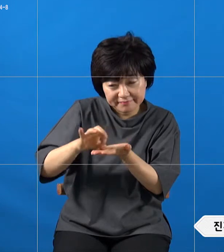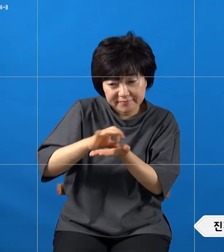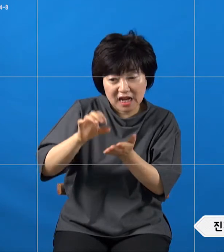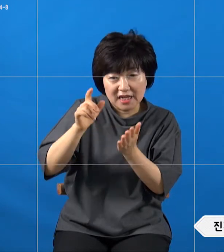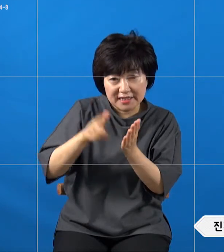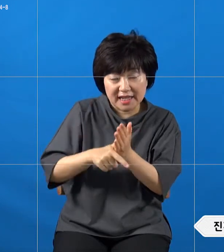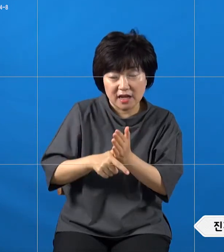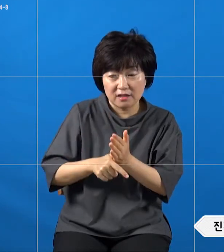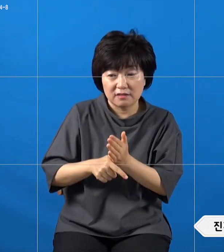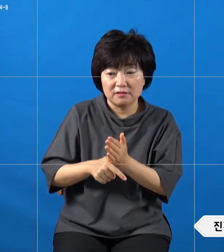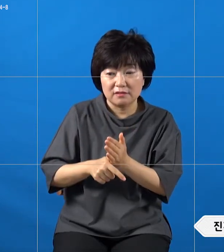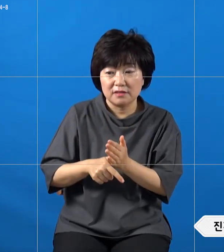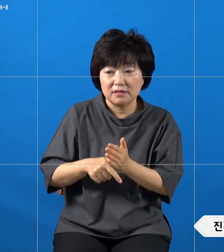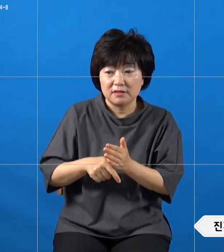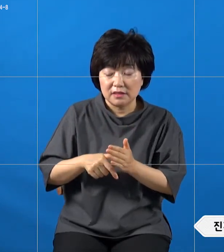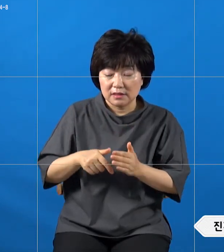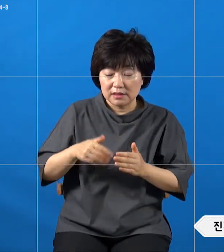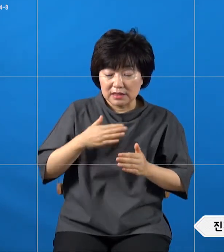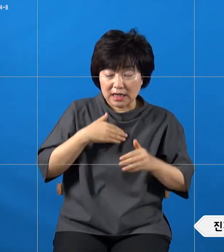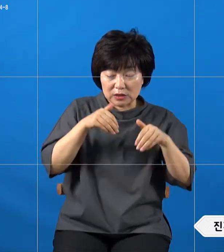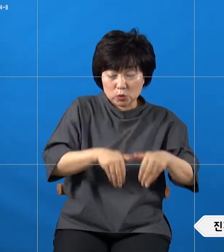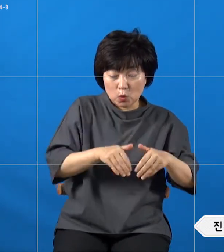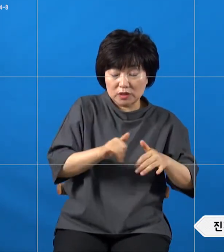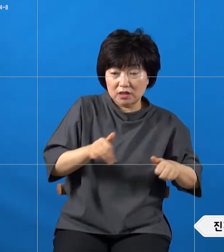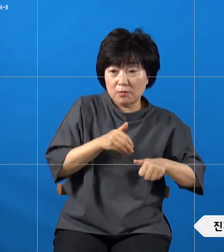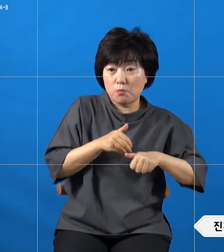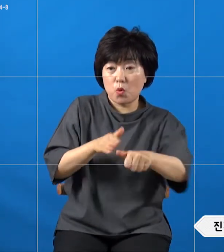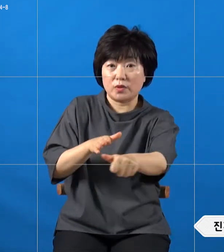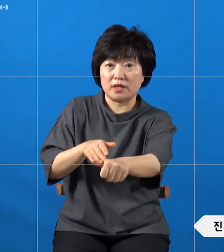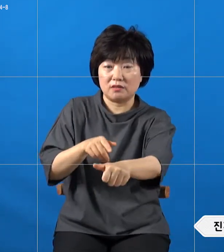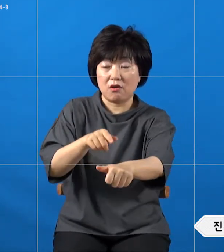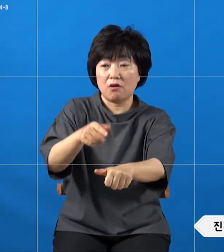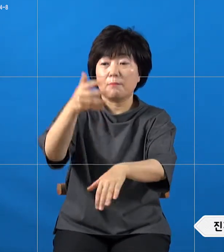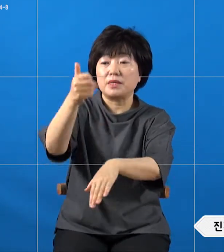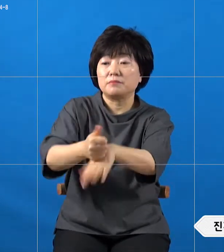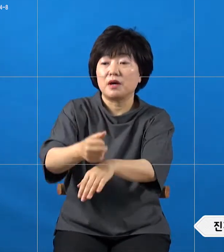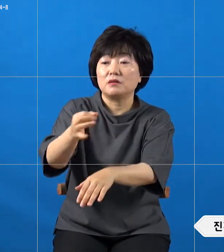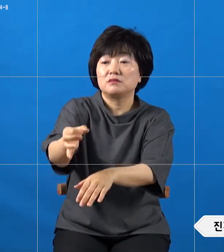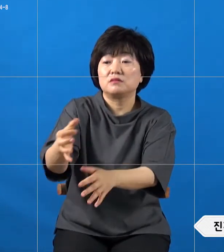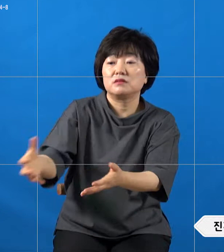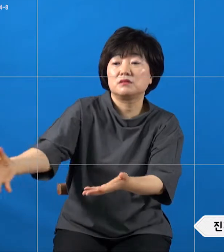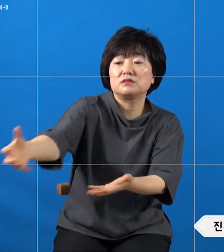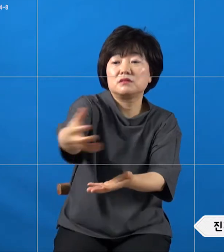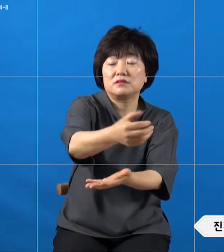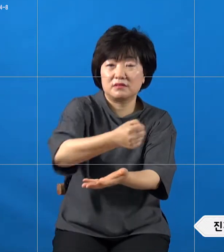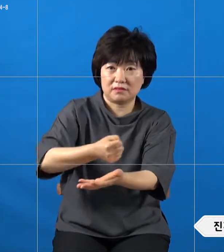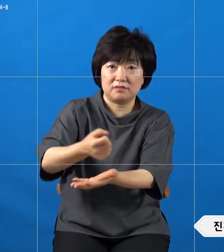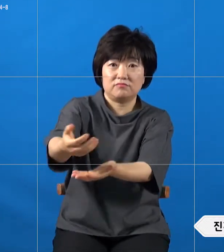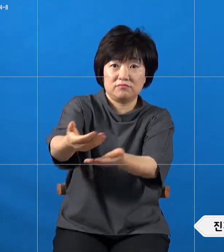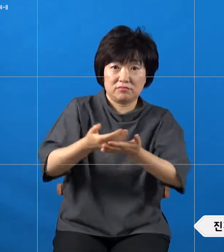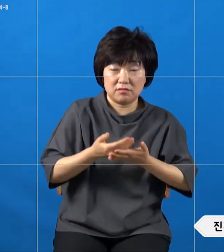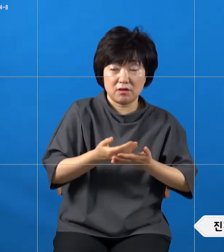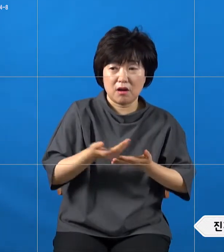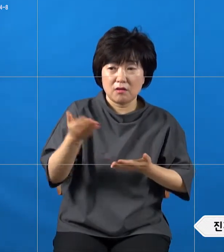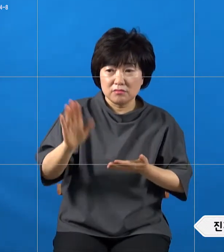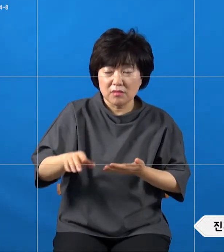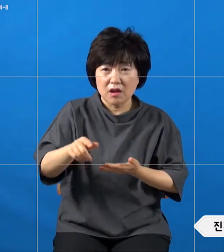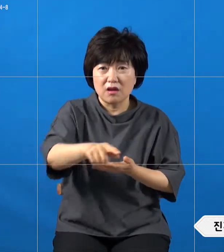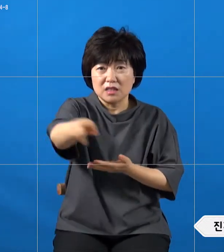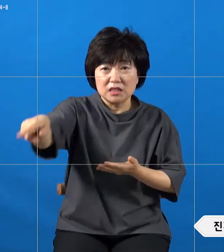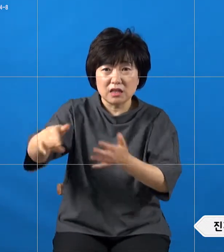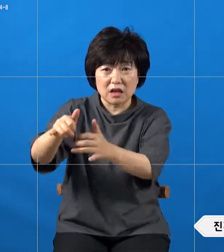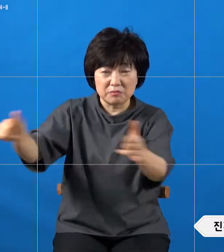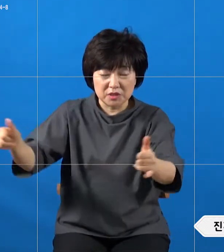보내 그 이득을 얻고자 합니다. 그런데 농부들이 오히려 포도원 주인이 보낸 종들을